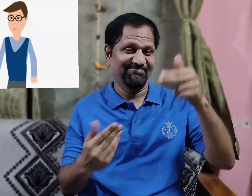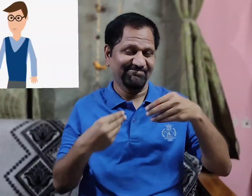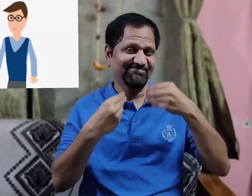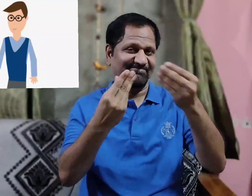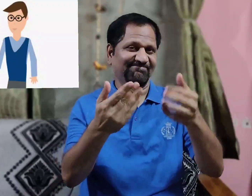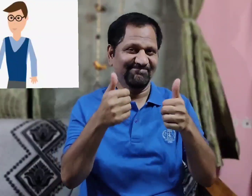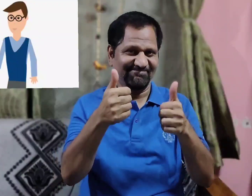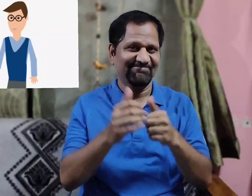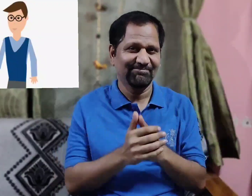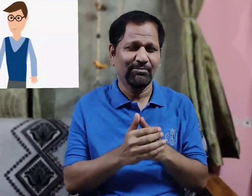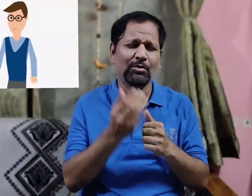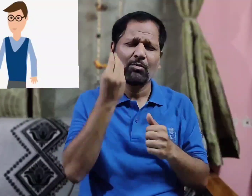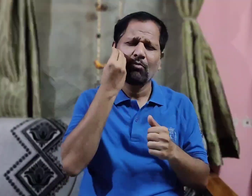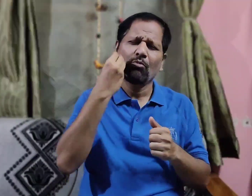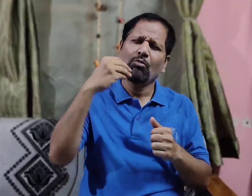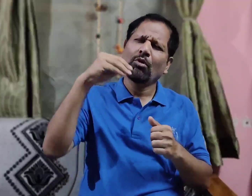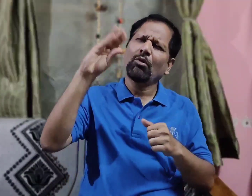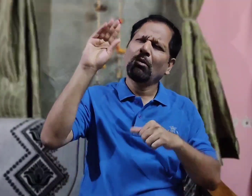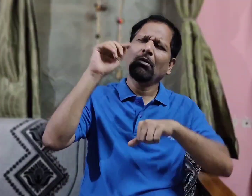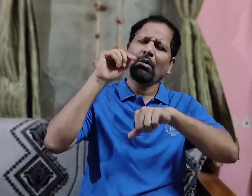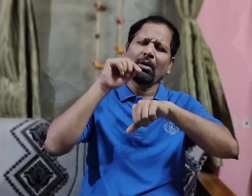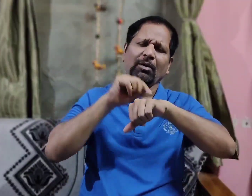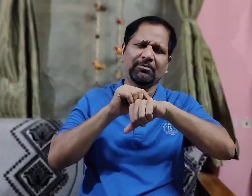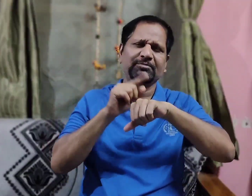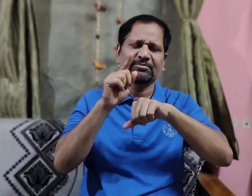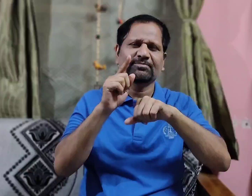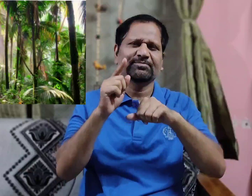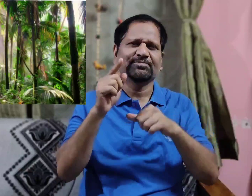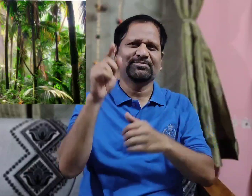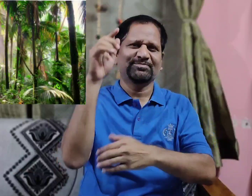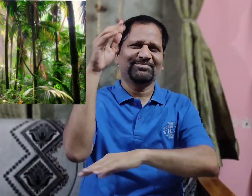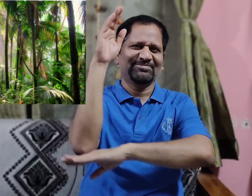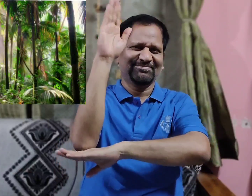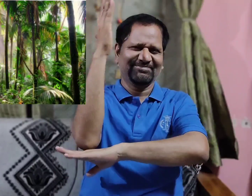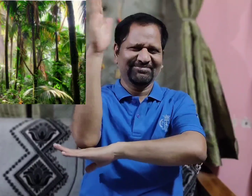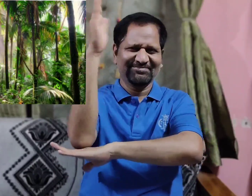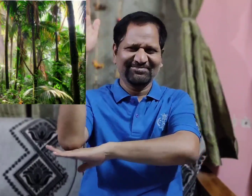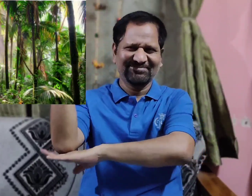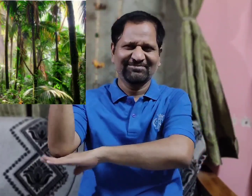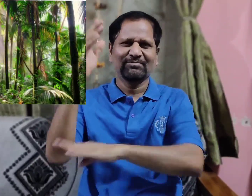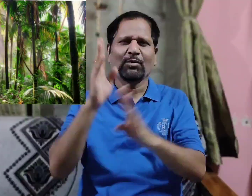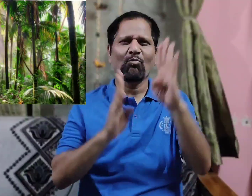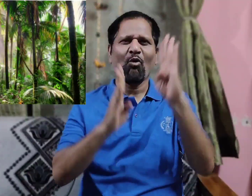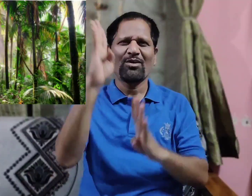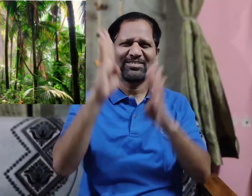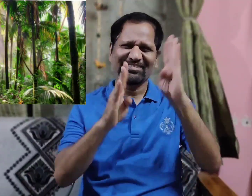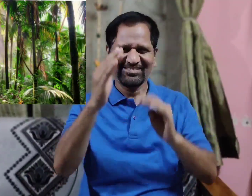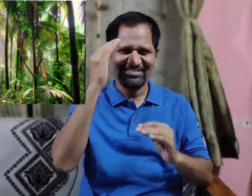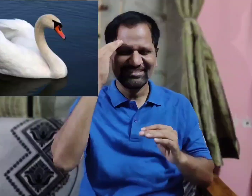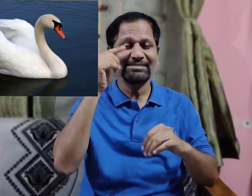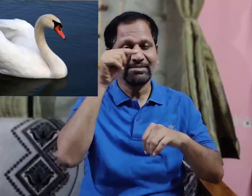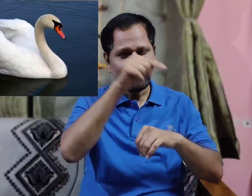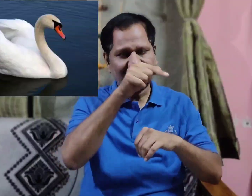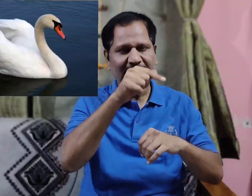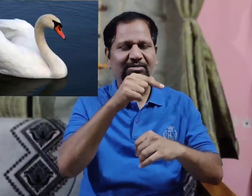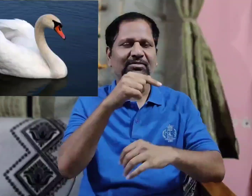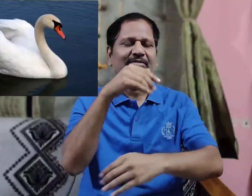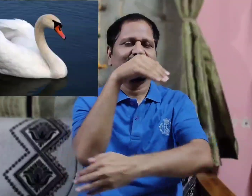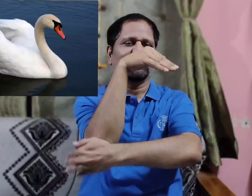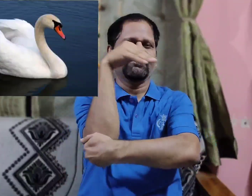दोस्तों, आज आपको बुद्धिमानी और चतुराई से एक संबंधित कहानी सुनाते हैं। बहुत पहले की बात है।